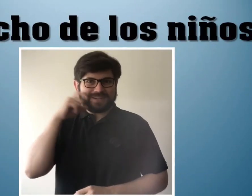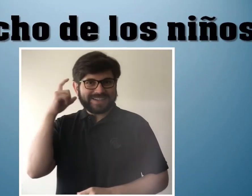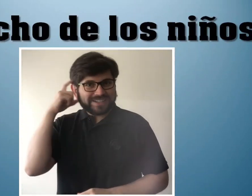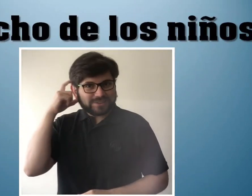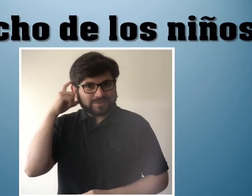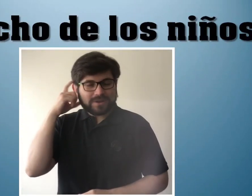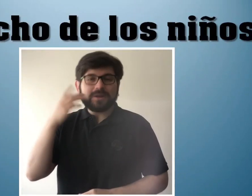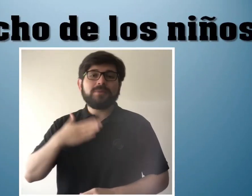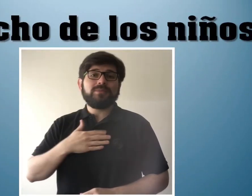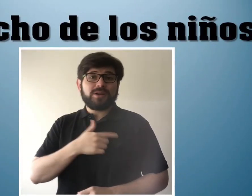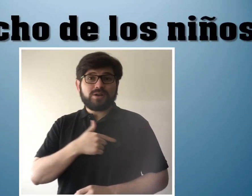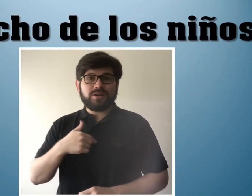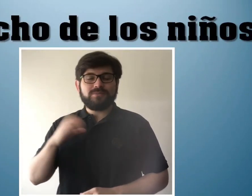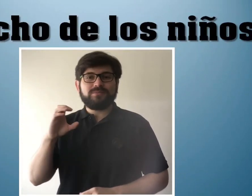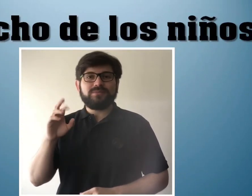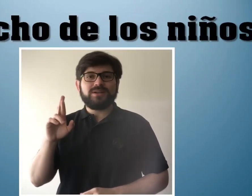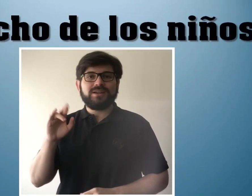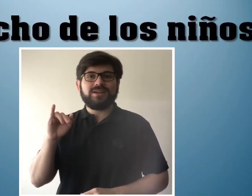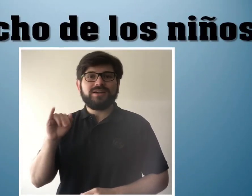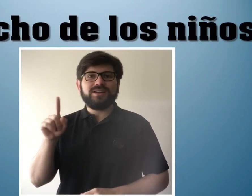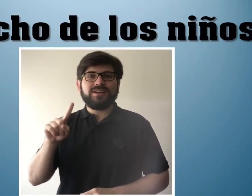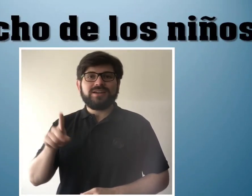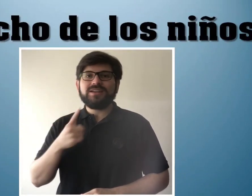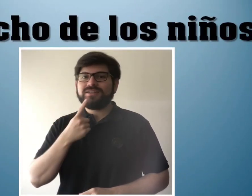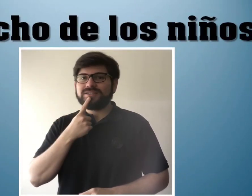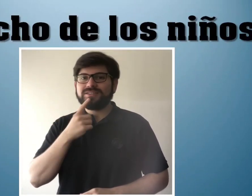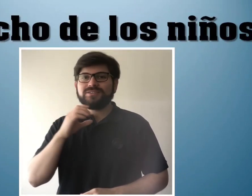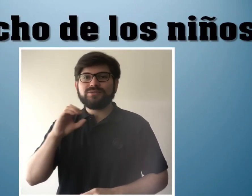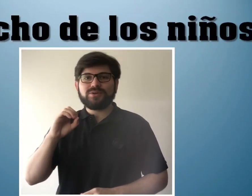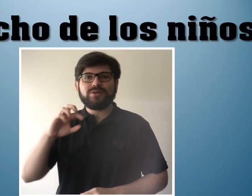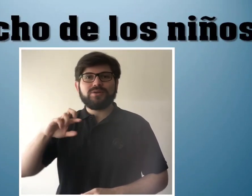Hola, mi nombre es Christopher y este es mi nombre en señas.